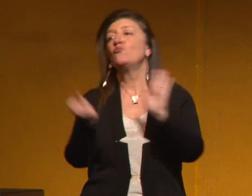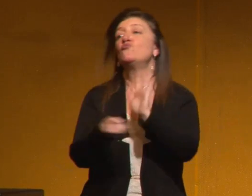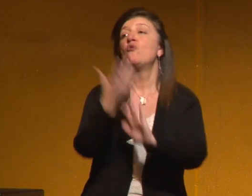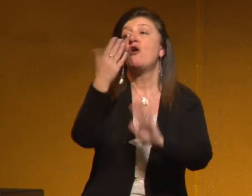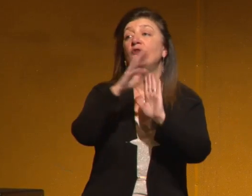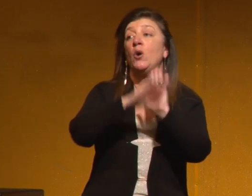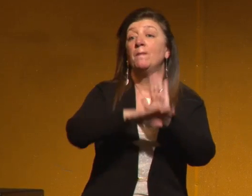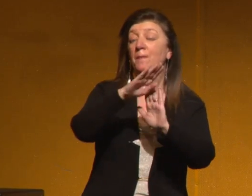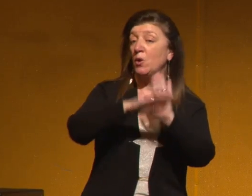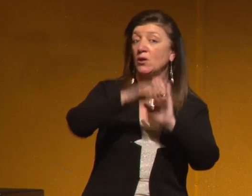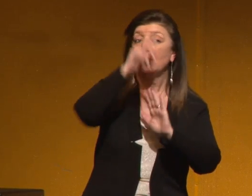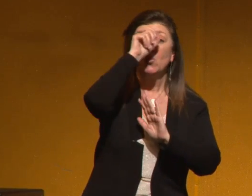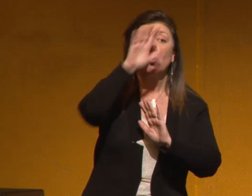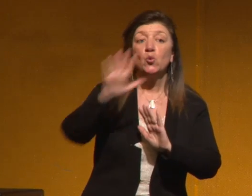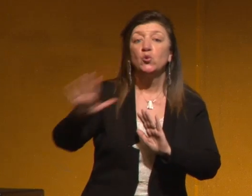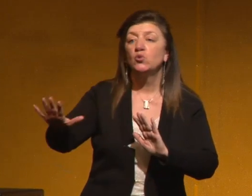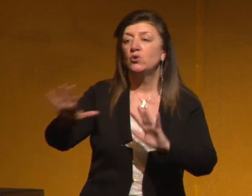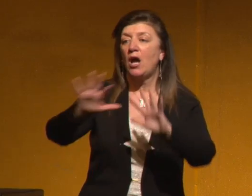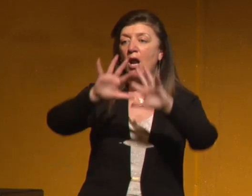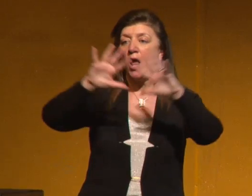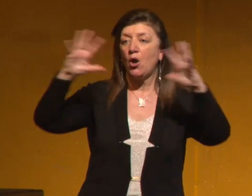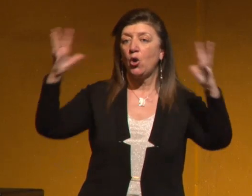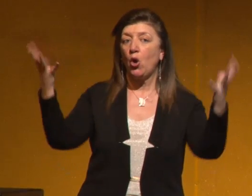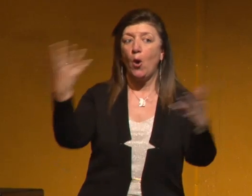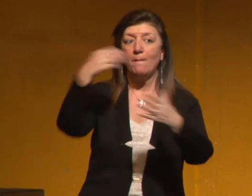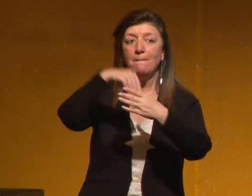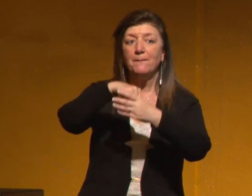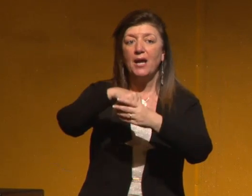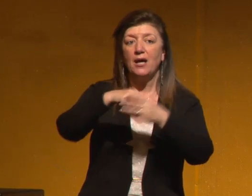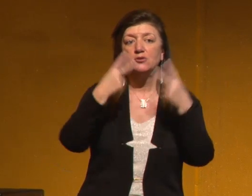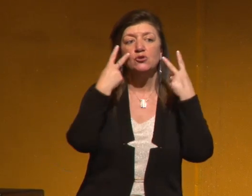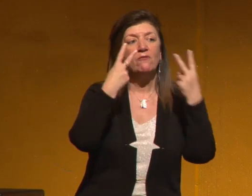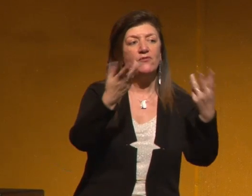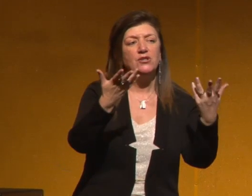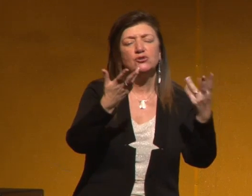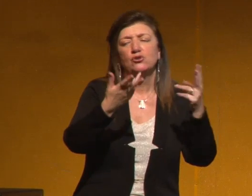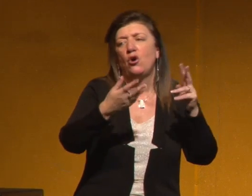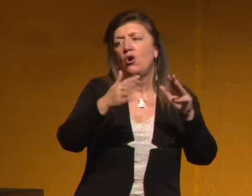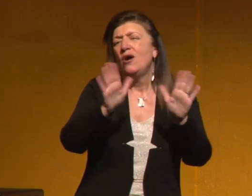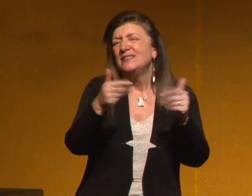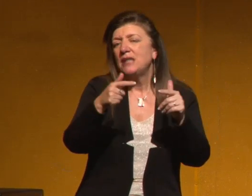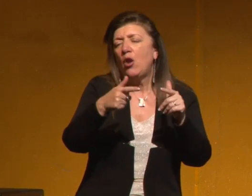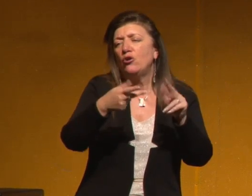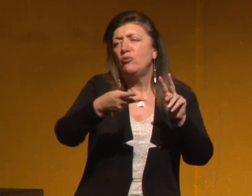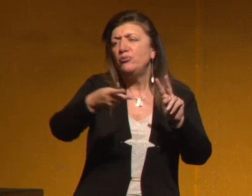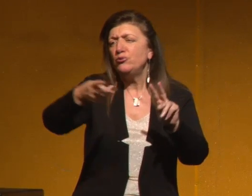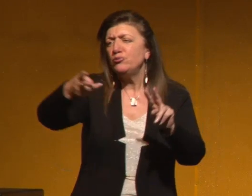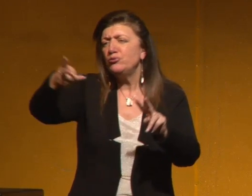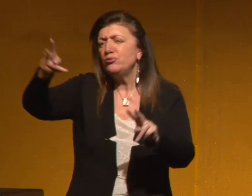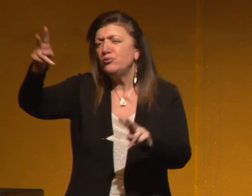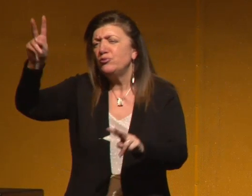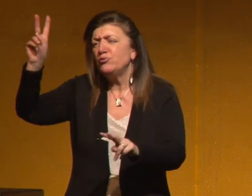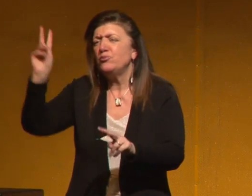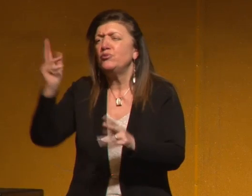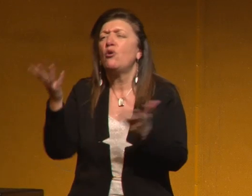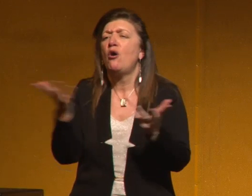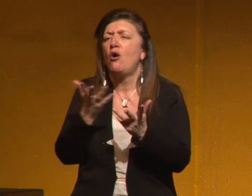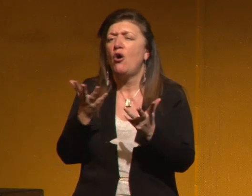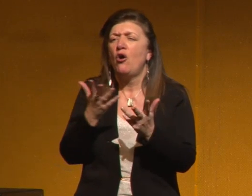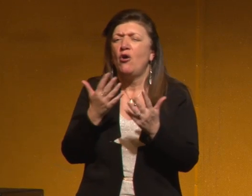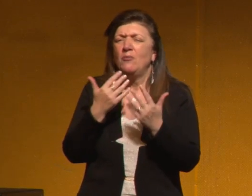tutto tondo che abbiamo visto va al di là del salone stesso con una fitta fittissima serie